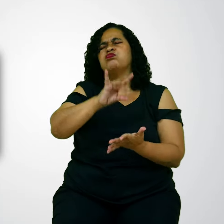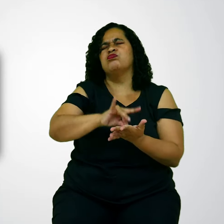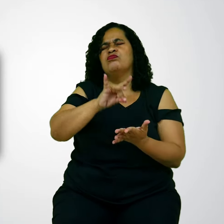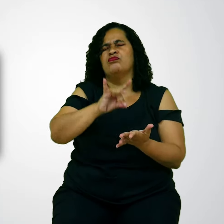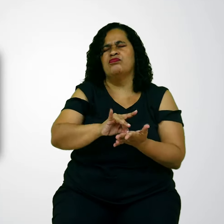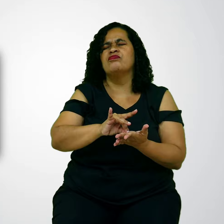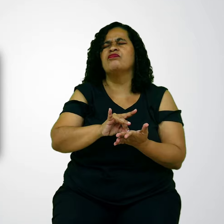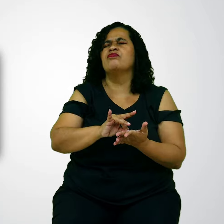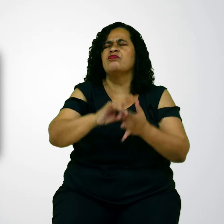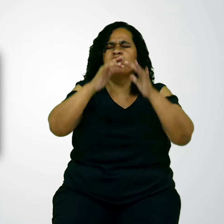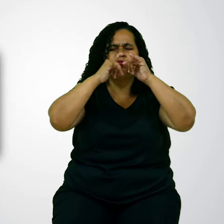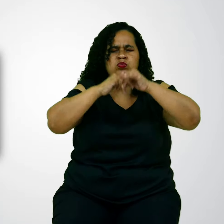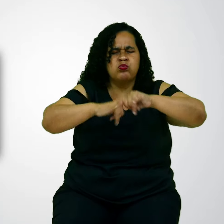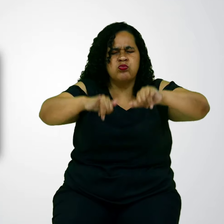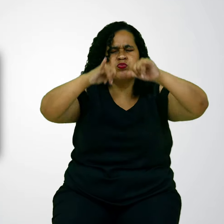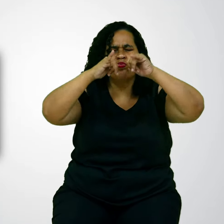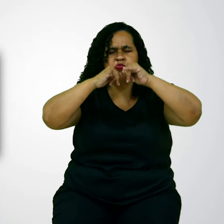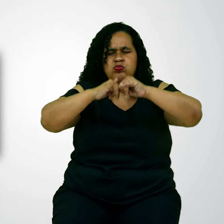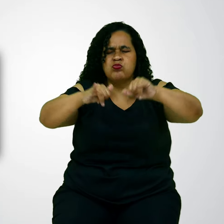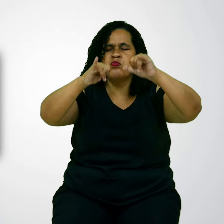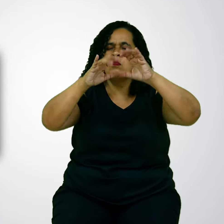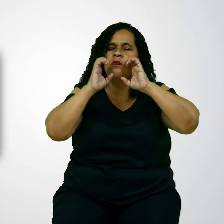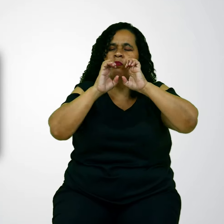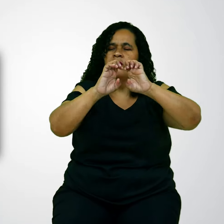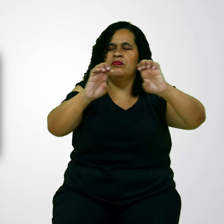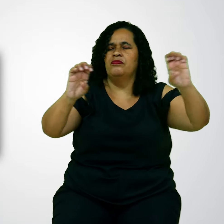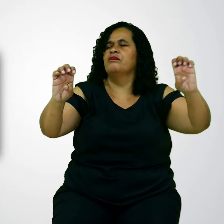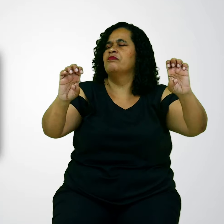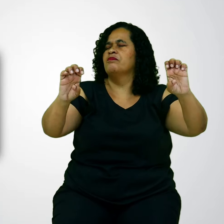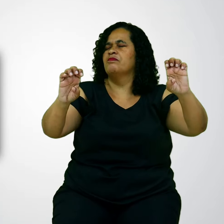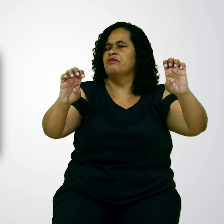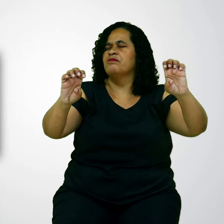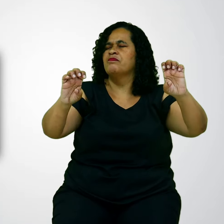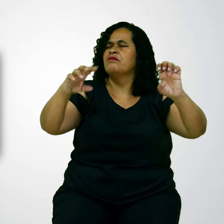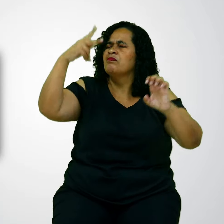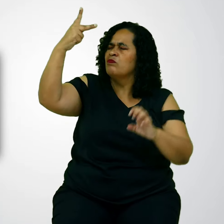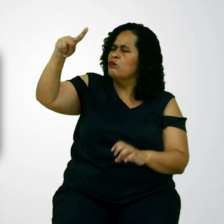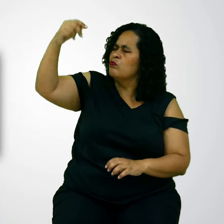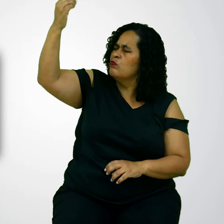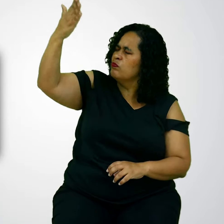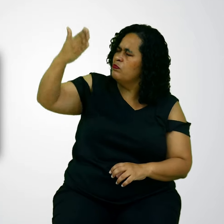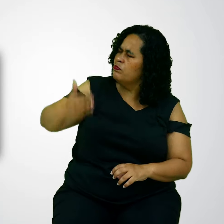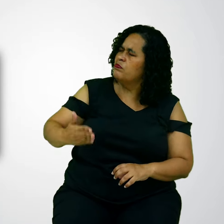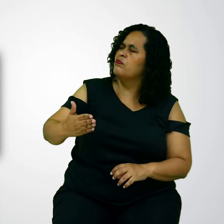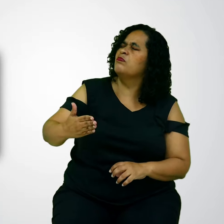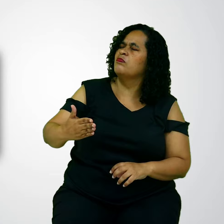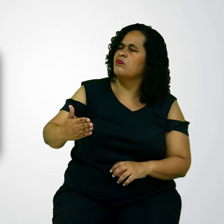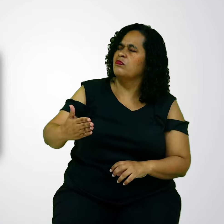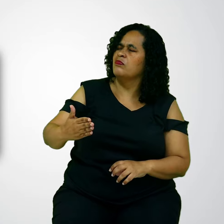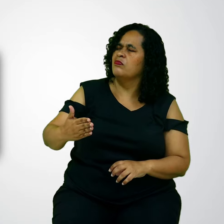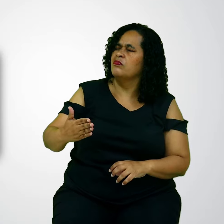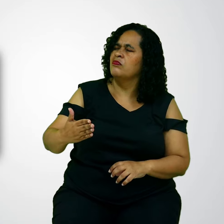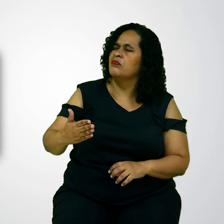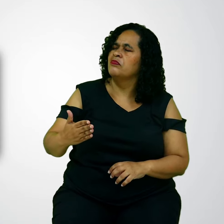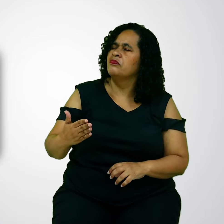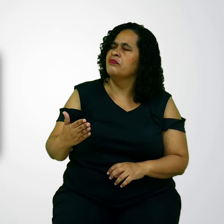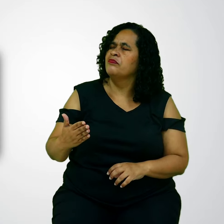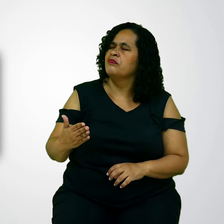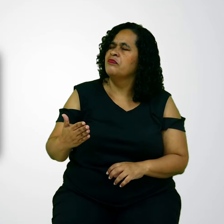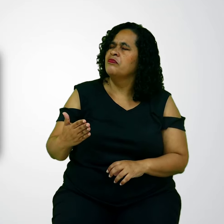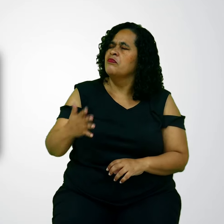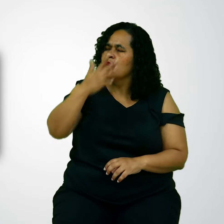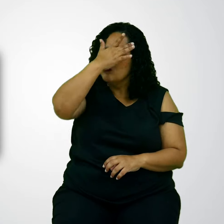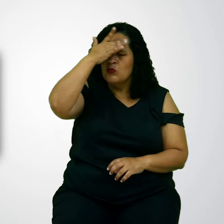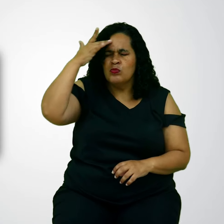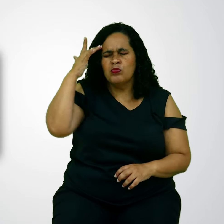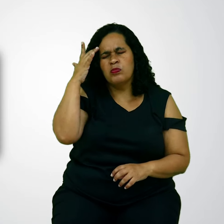engajadas, uma geração de pessoas que se colocam na tua presença para fazer algo grandioso para ti. Uma geração de pessoas que já